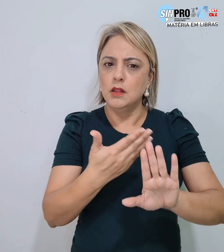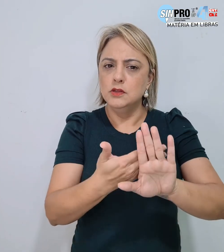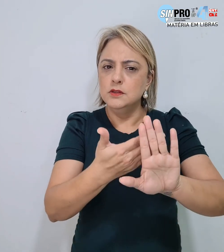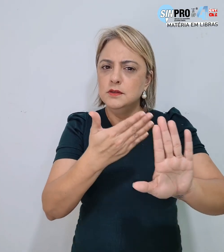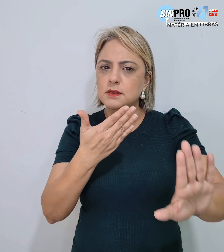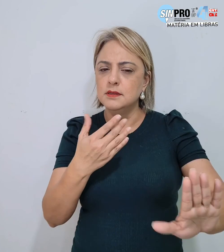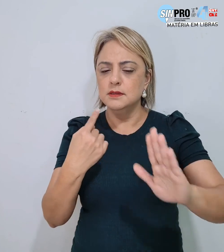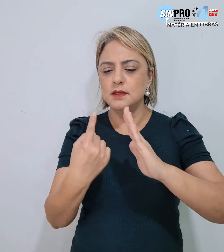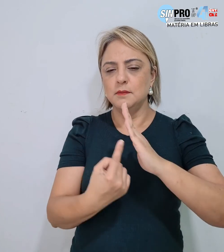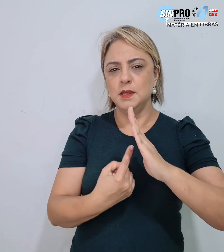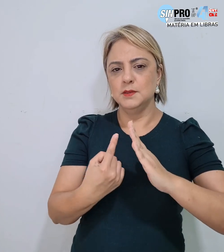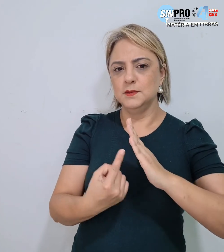distanciamento social